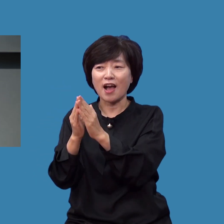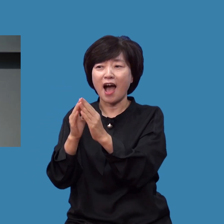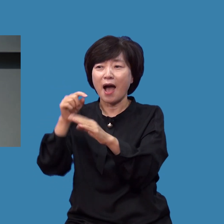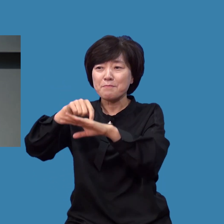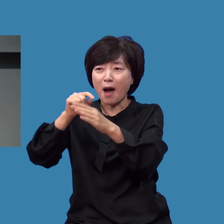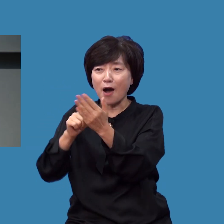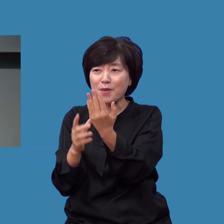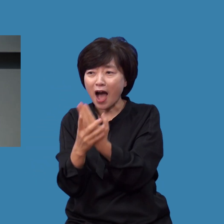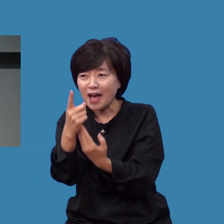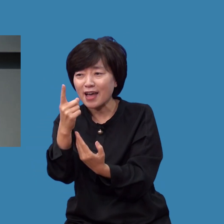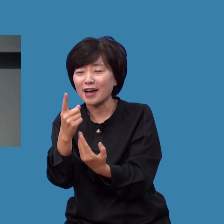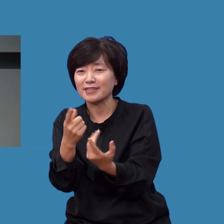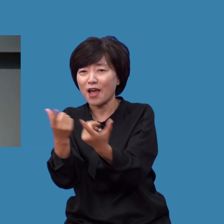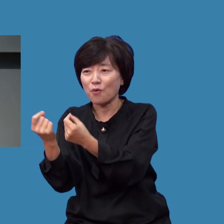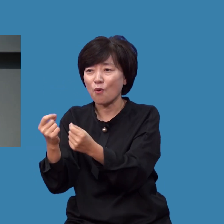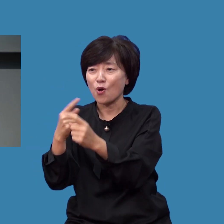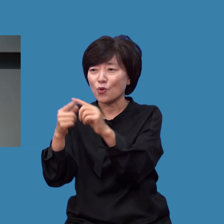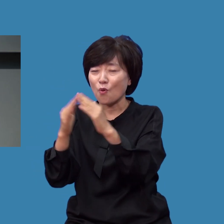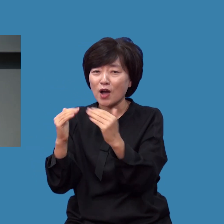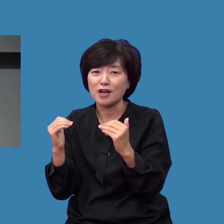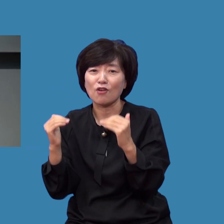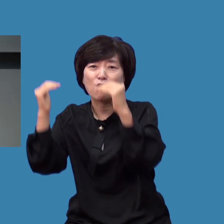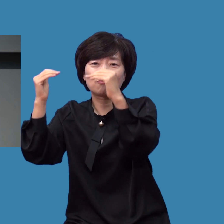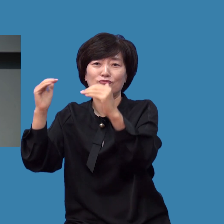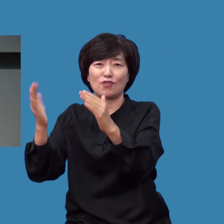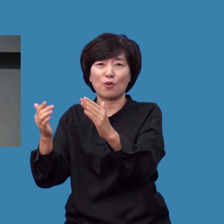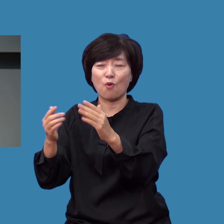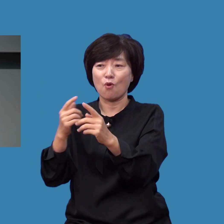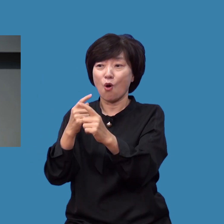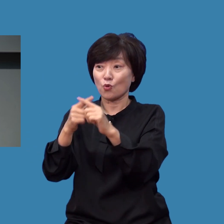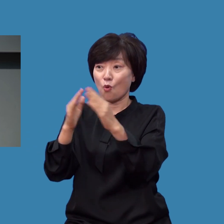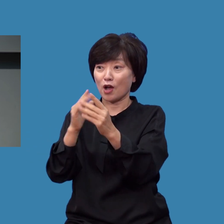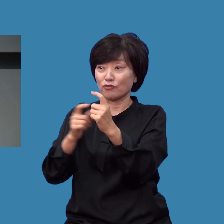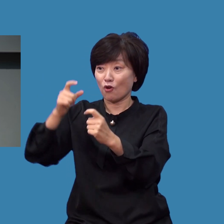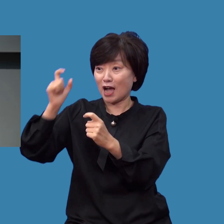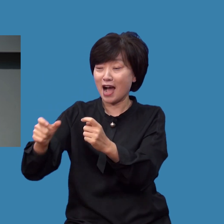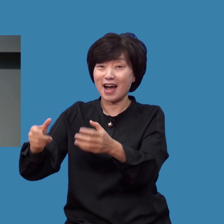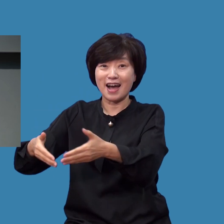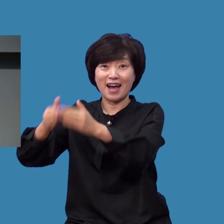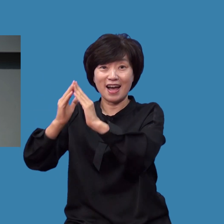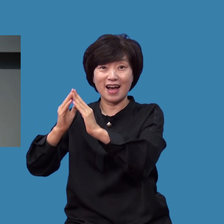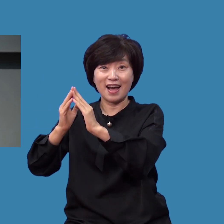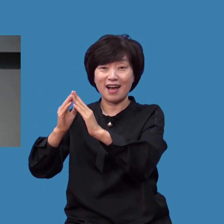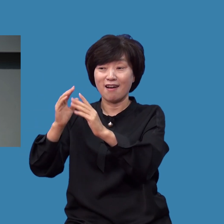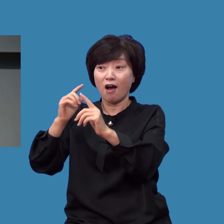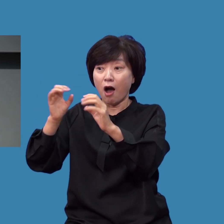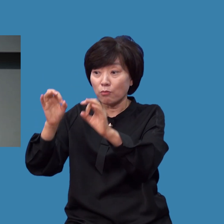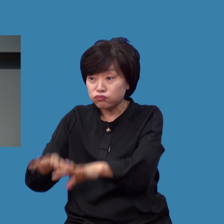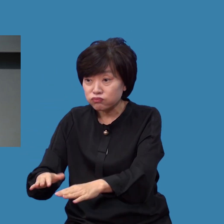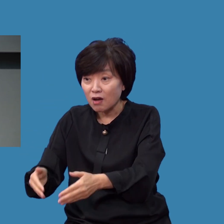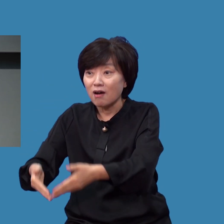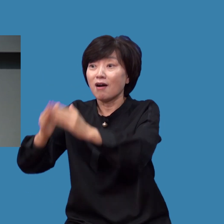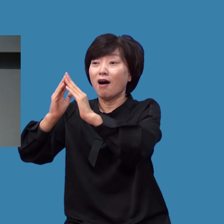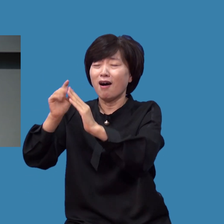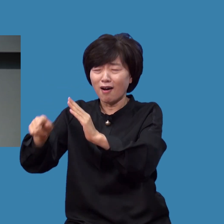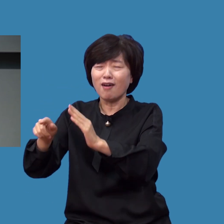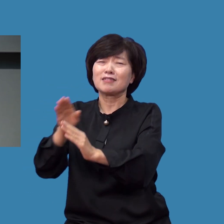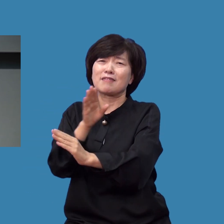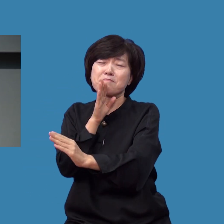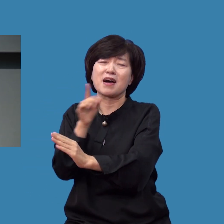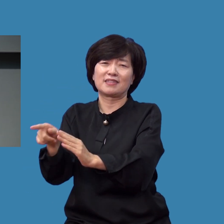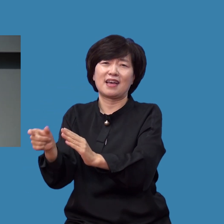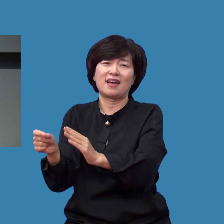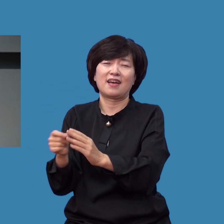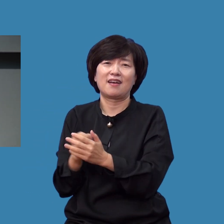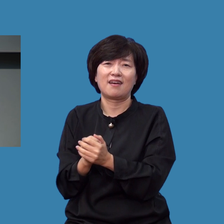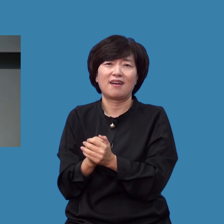더 성숙해지고 교회가 더 강력해지고 교회 안에 없던 것들이 세워지고 이렇게 돼야 정상적인 거예요. 그렇지 않다면